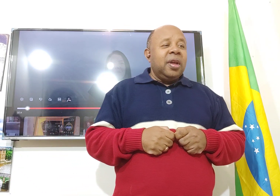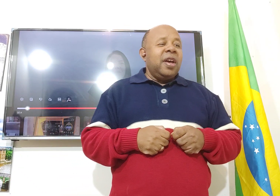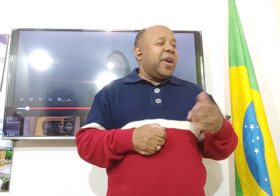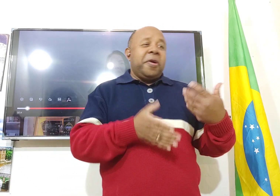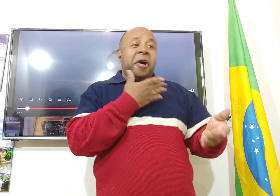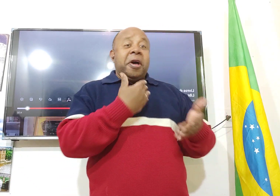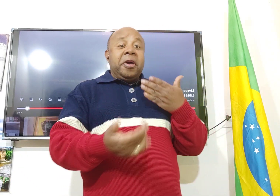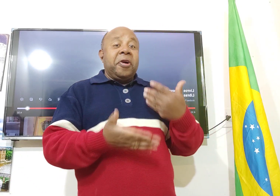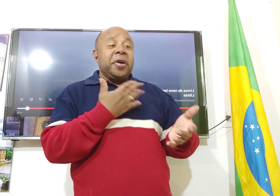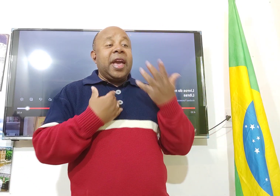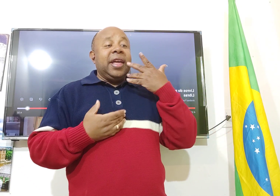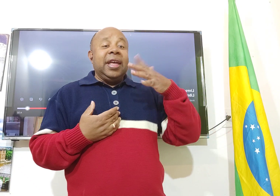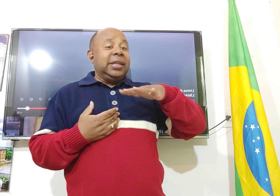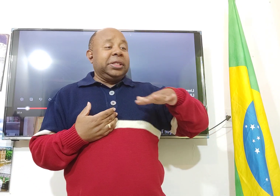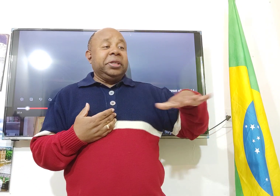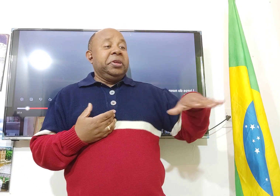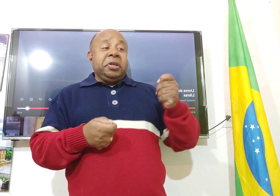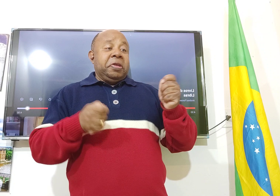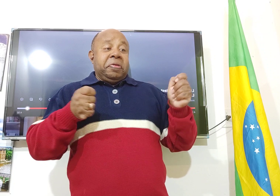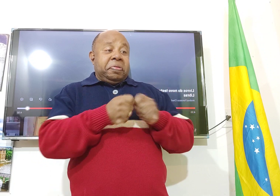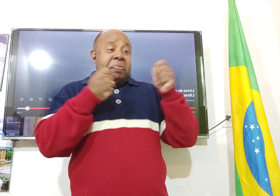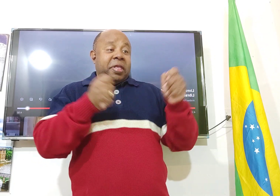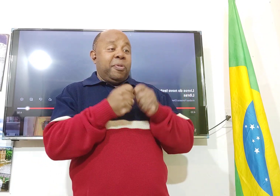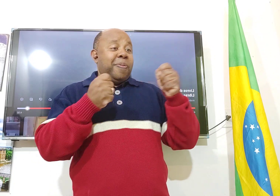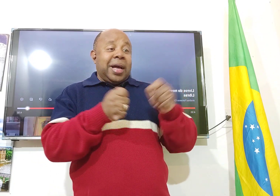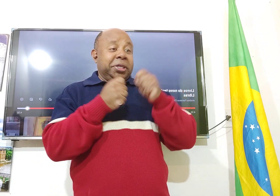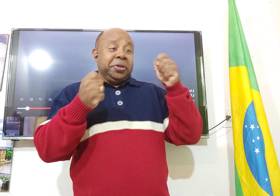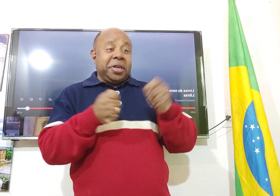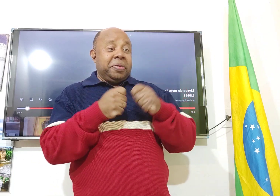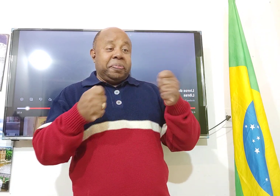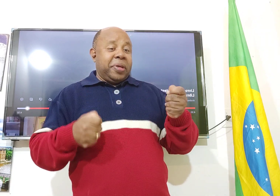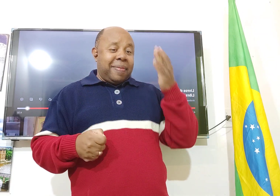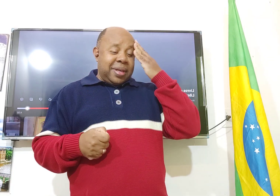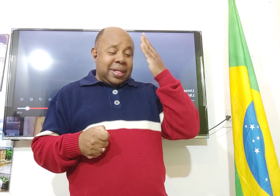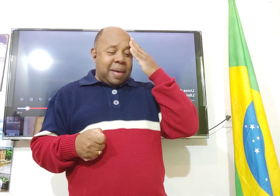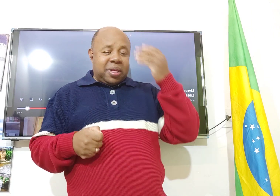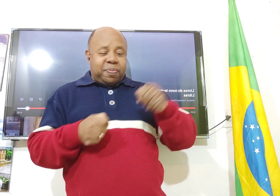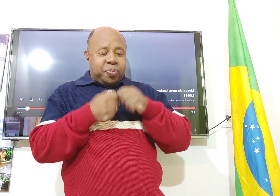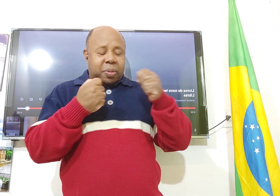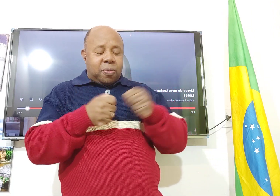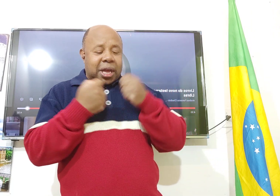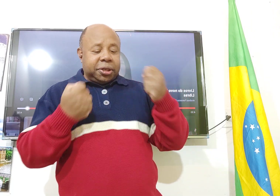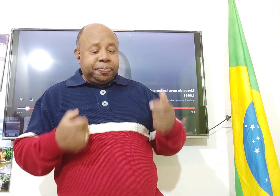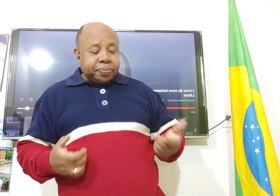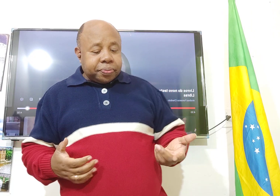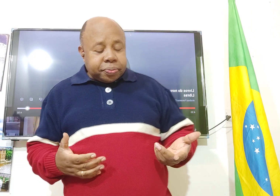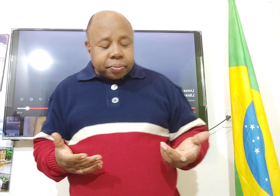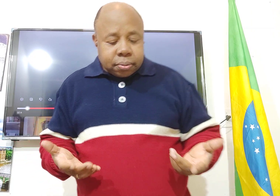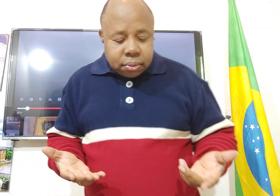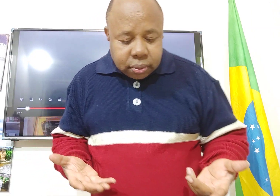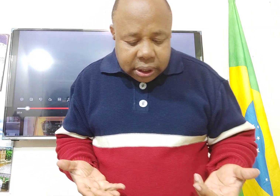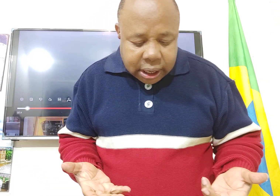Eu falo, ó, qualquer criança, essa bobagem, ok? Sabe, essa bobagem.